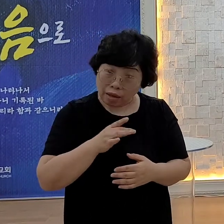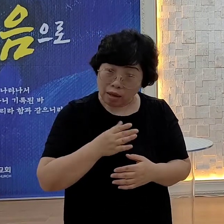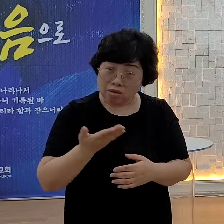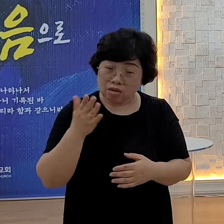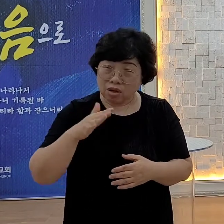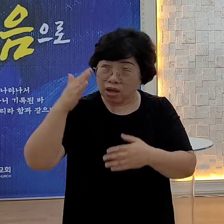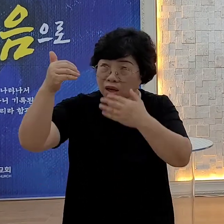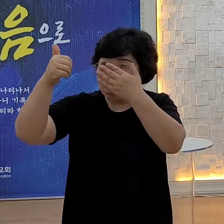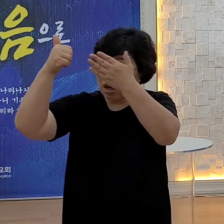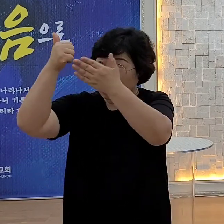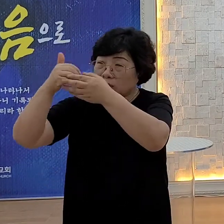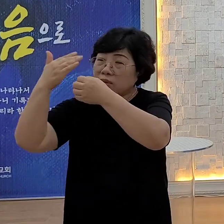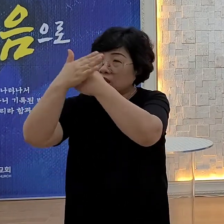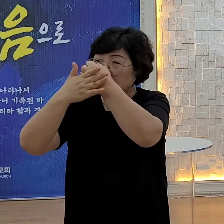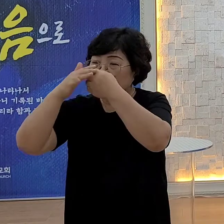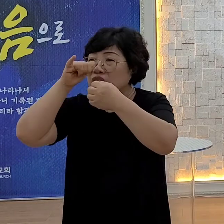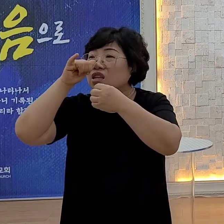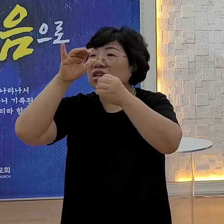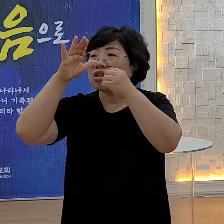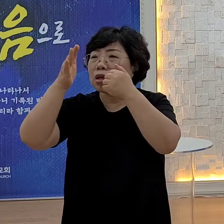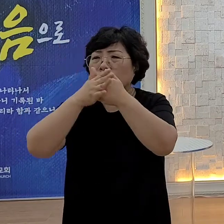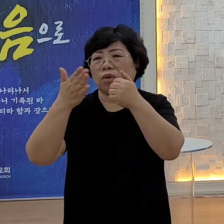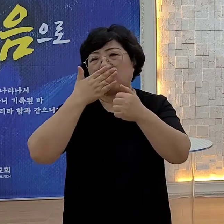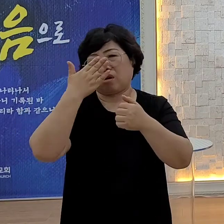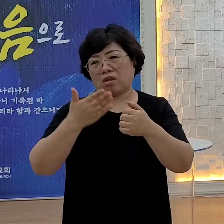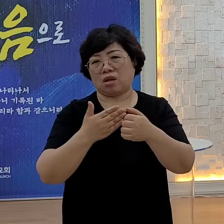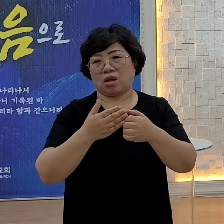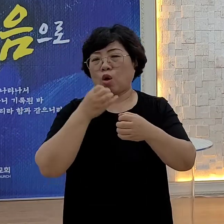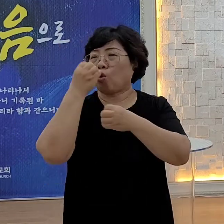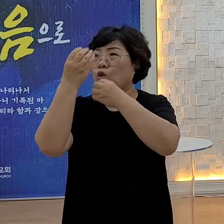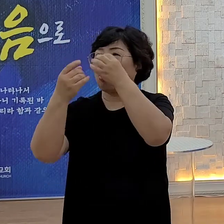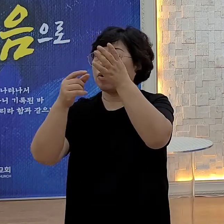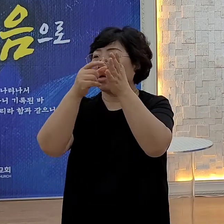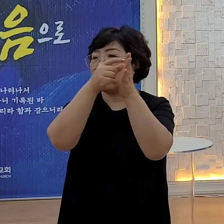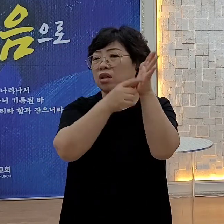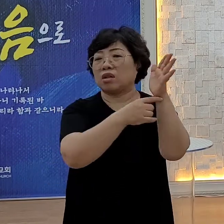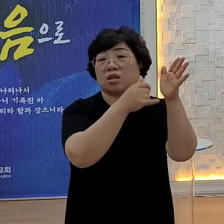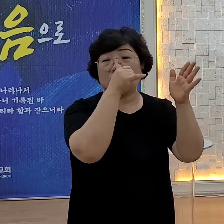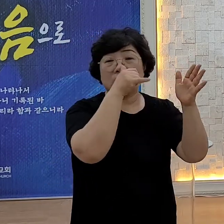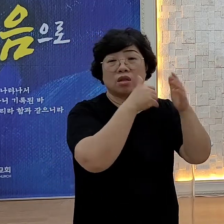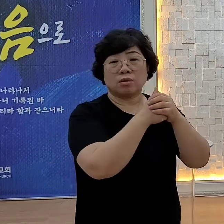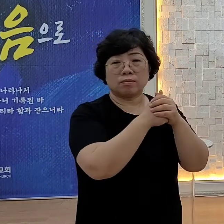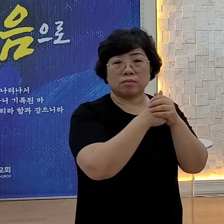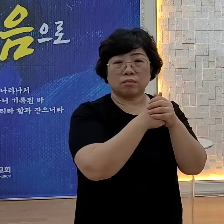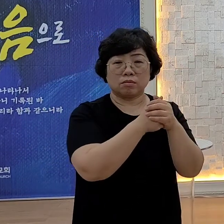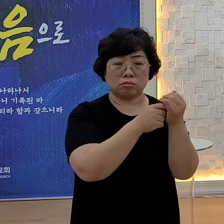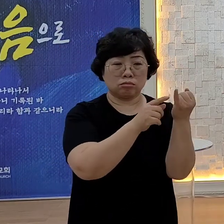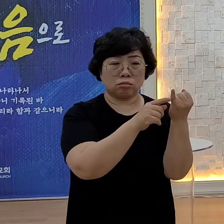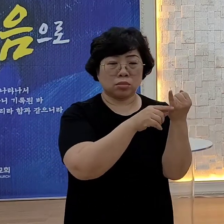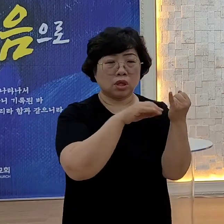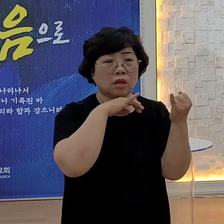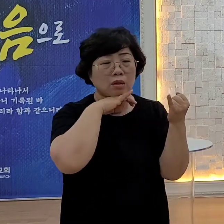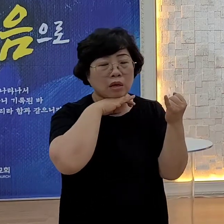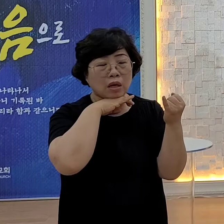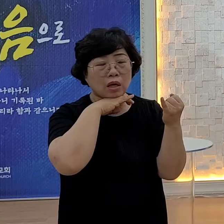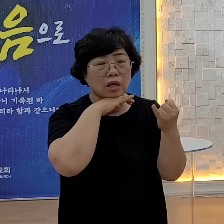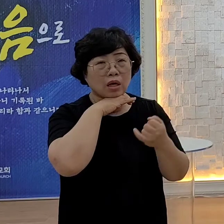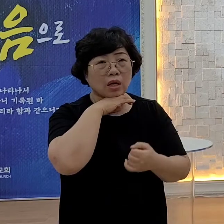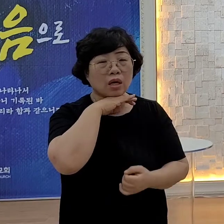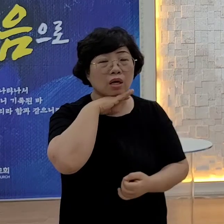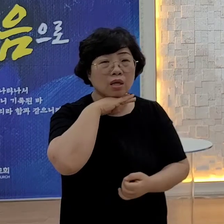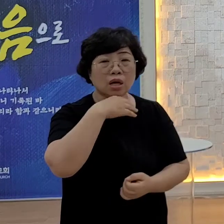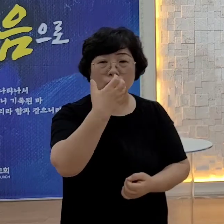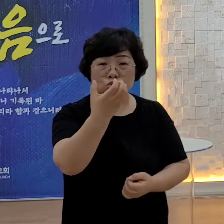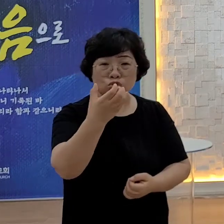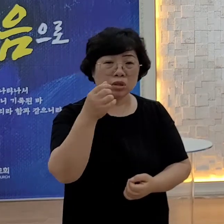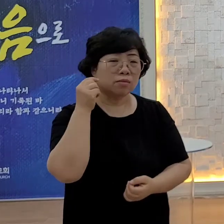보세요. 여기에 자기가 할 수 있는 일이 뭐가 있습니까? 아무것도 없어요. 90세 할머니가 애를